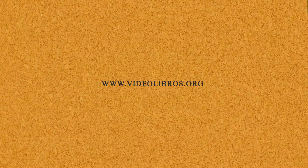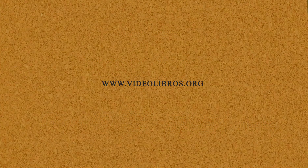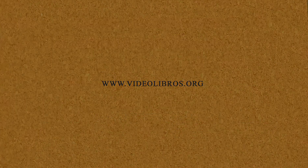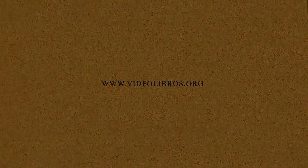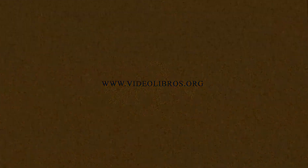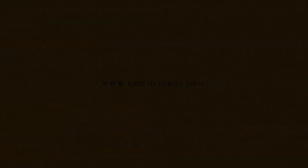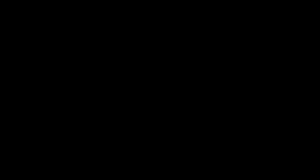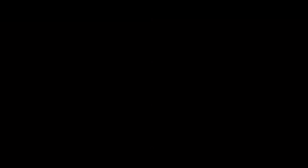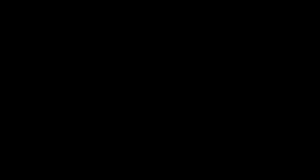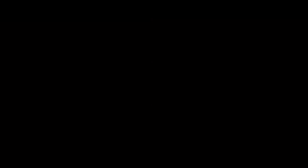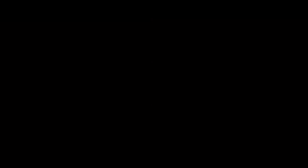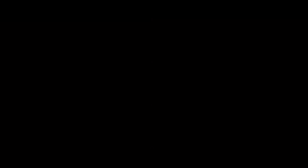Gracias